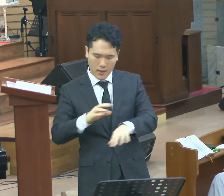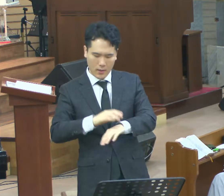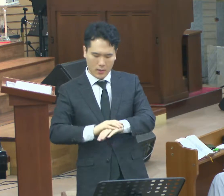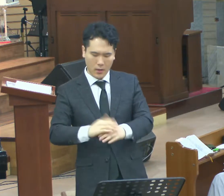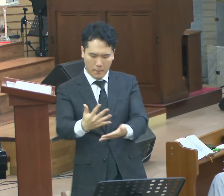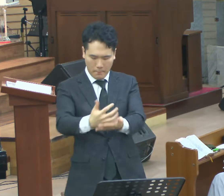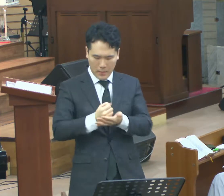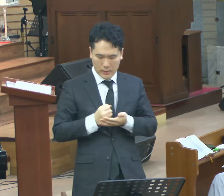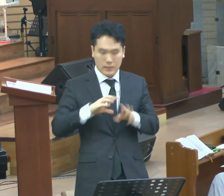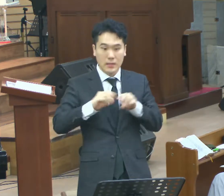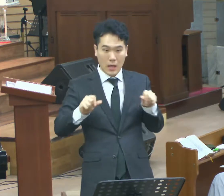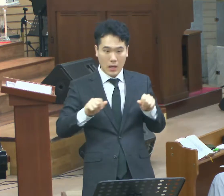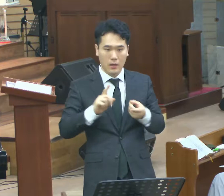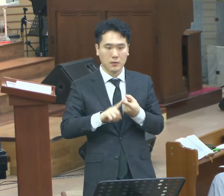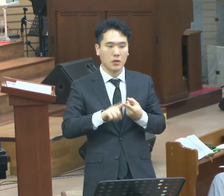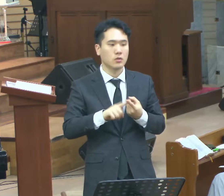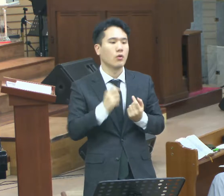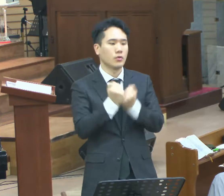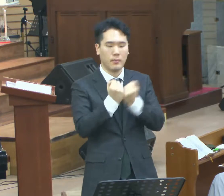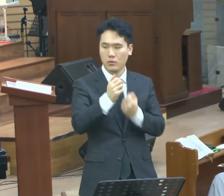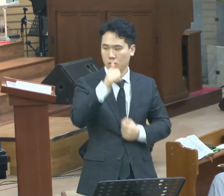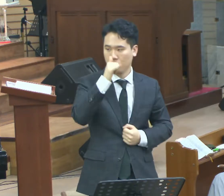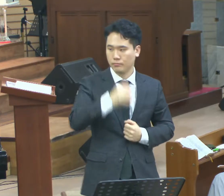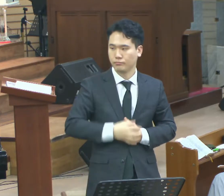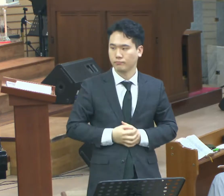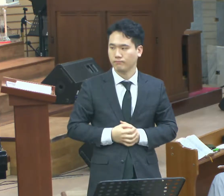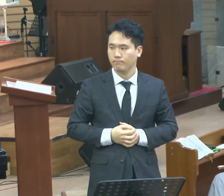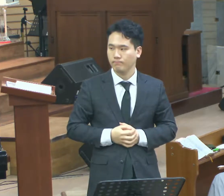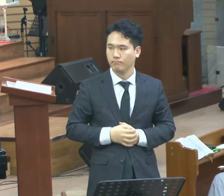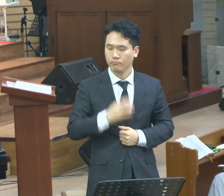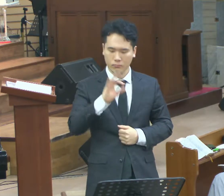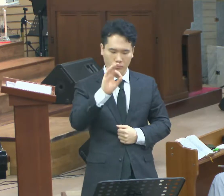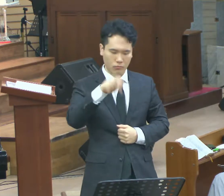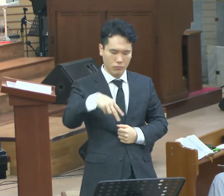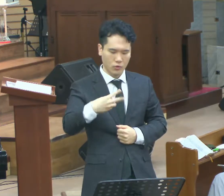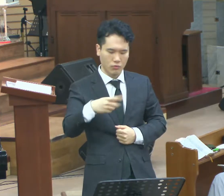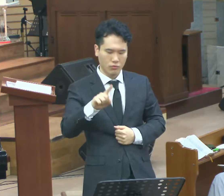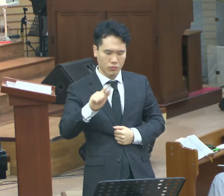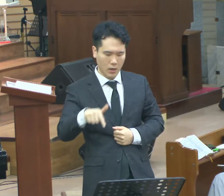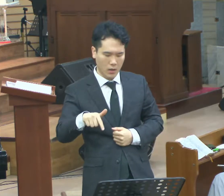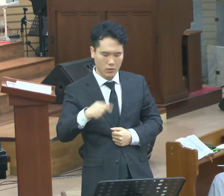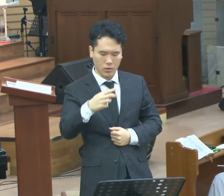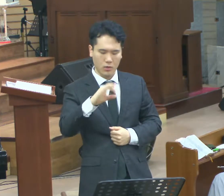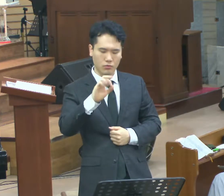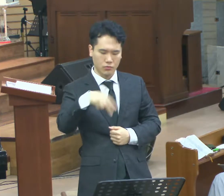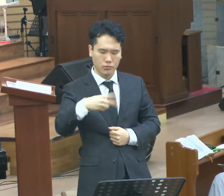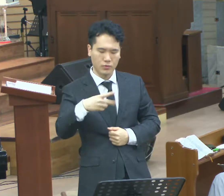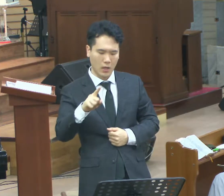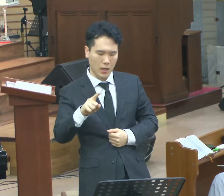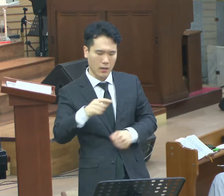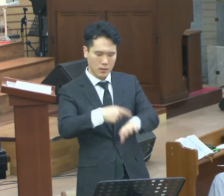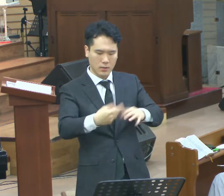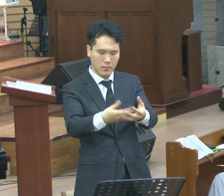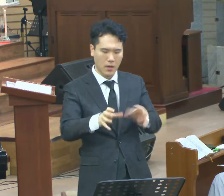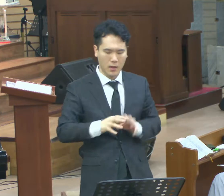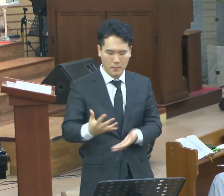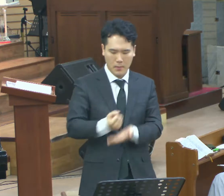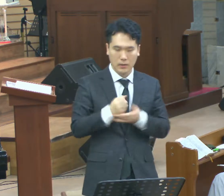하나의 성이고요. 유다 지파는 하나의 지경을 차지하는 거예요. 우리로 말하면 경기도는 어느